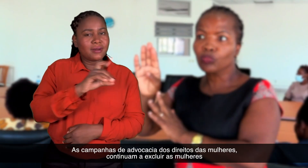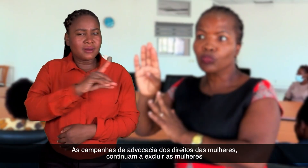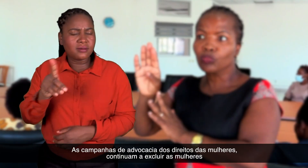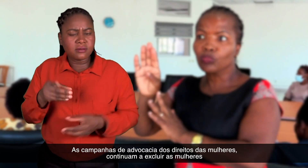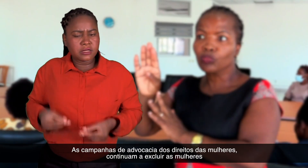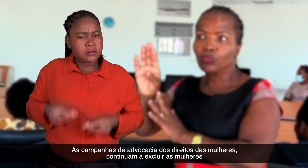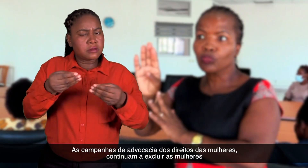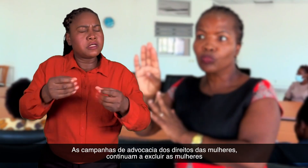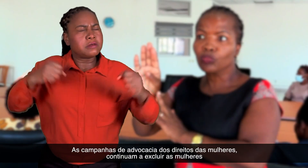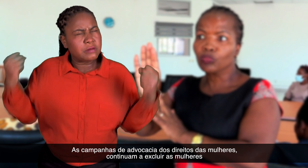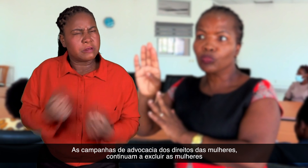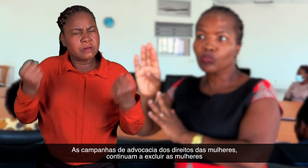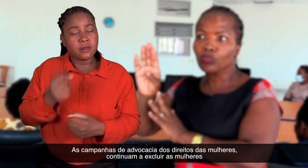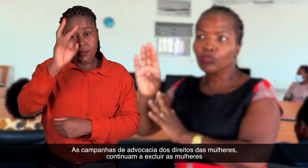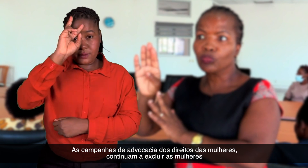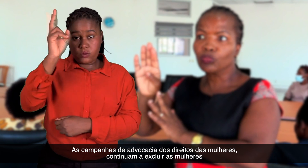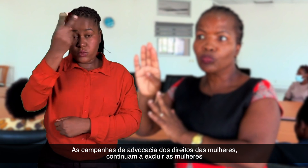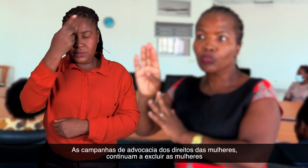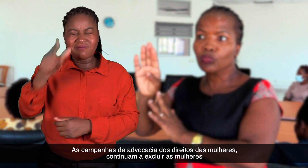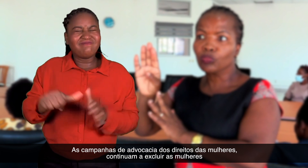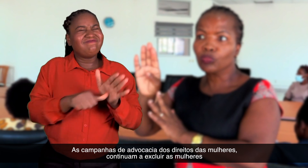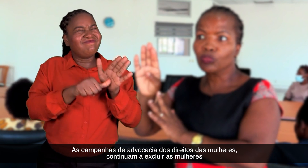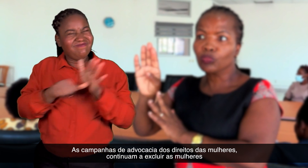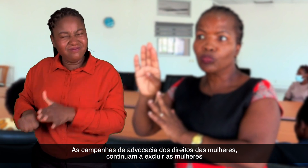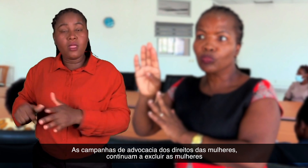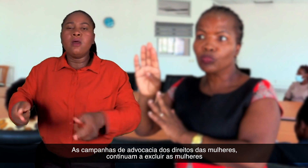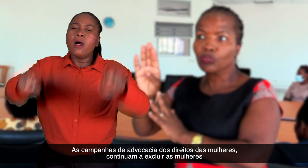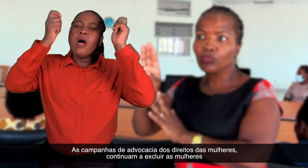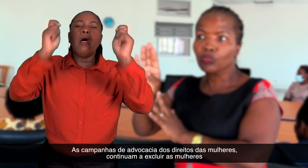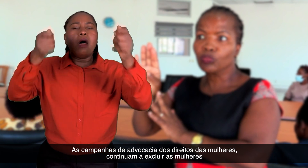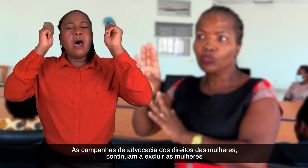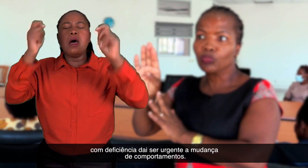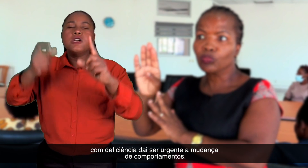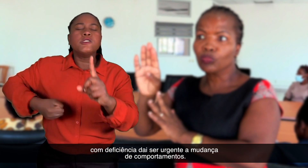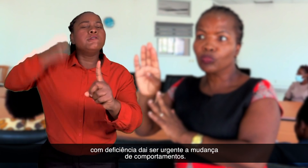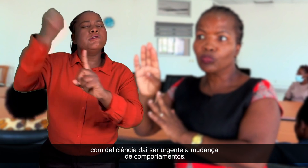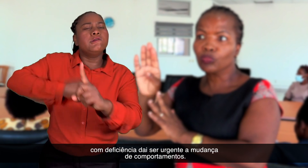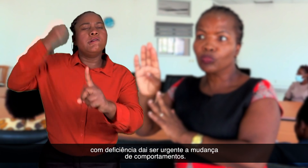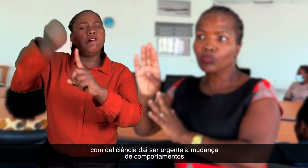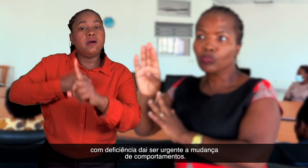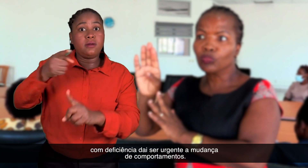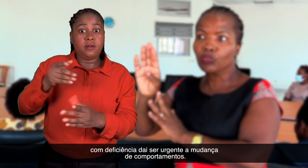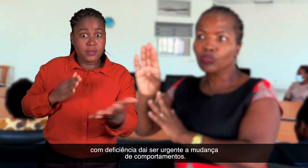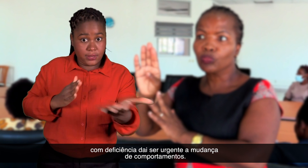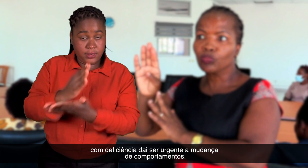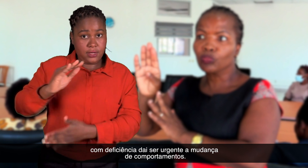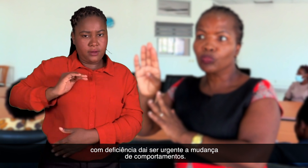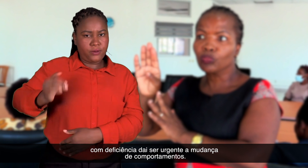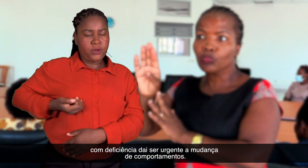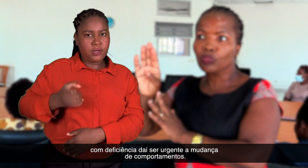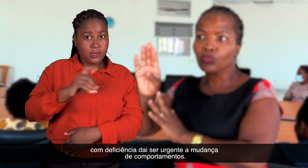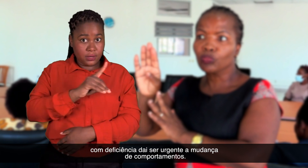As campanhas de advocacia dos direitos das mulheres continuam a excluir as mulheres com deficiência daí ser